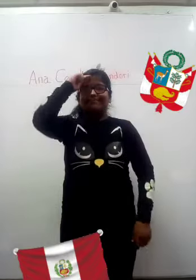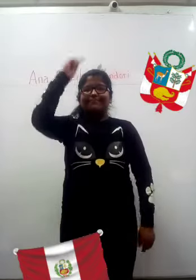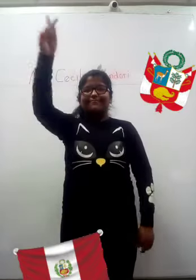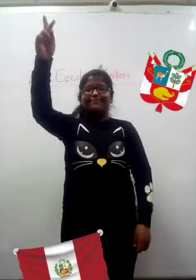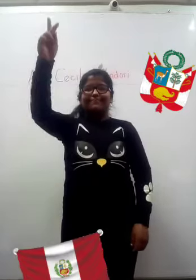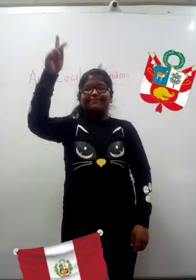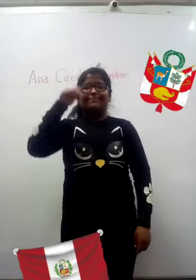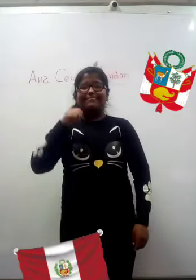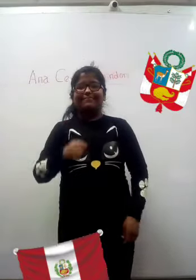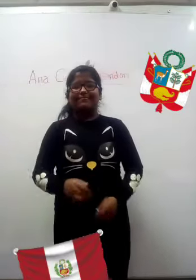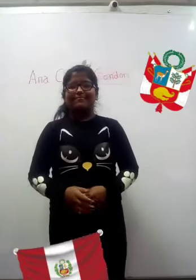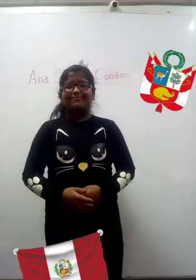contigo, Perú.